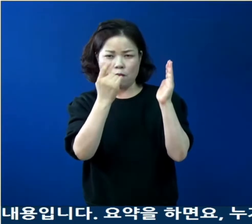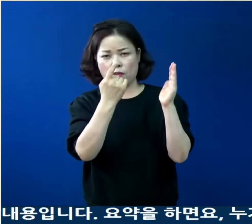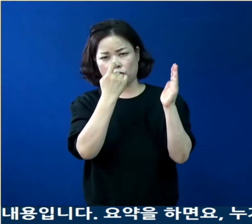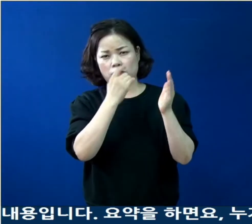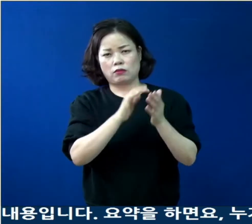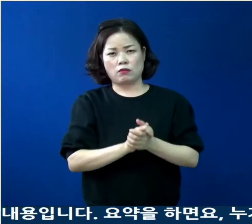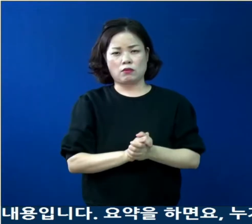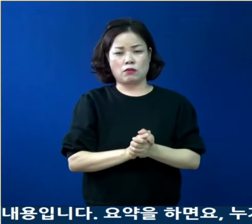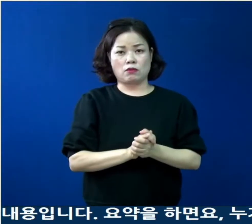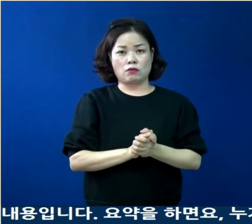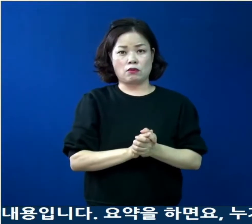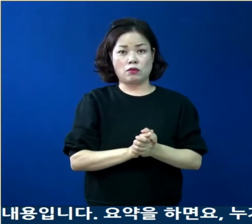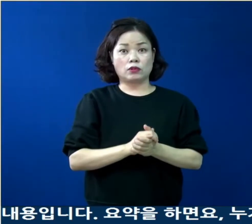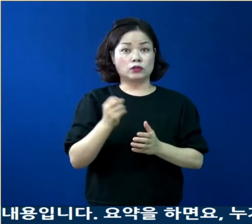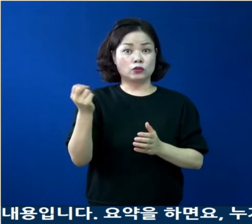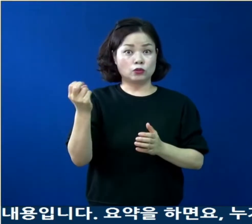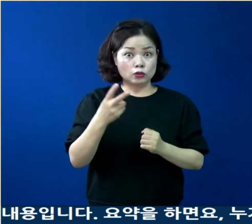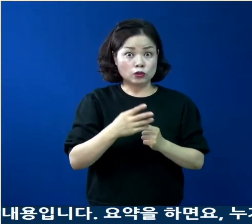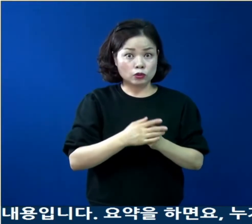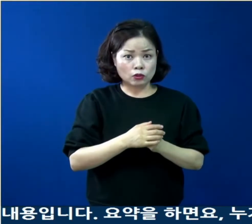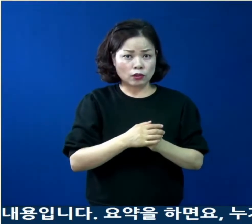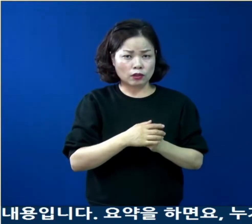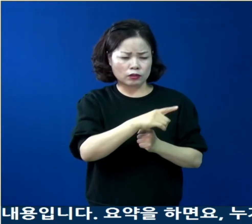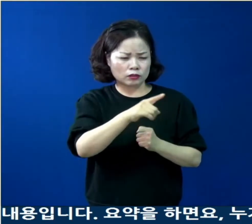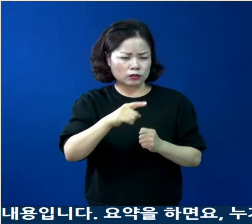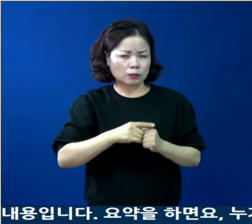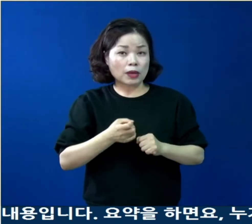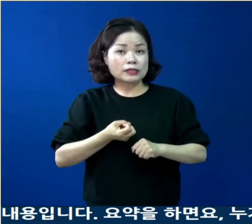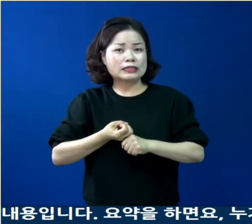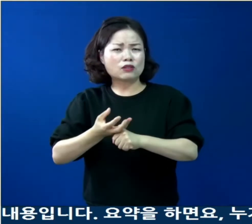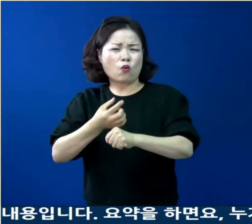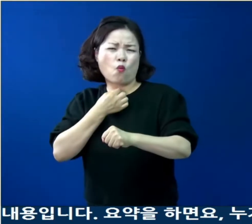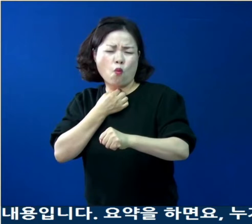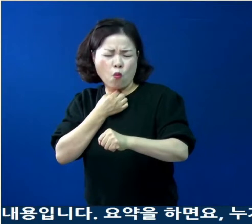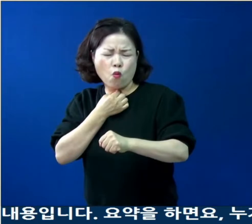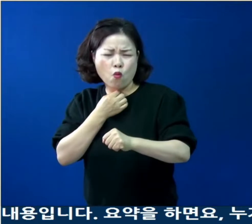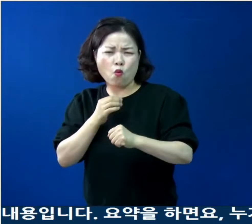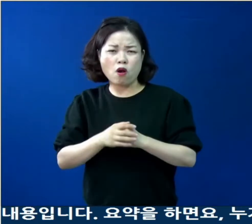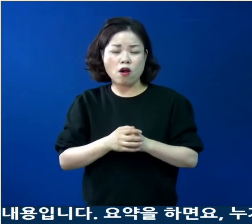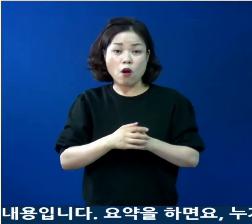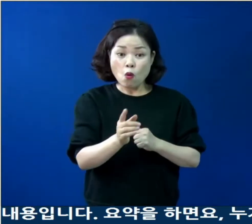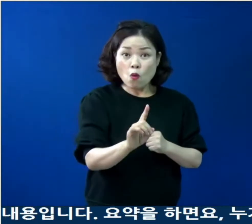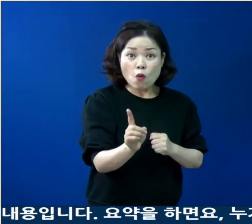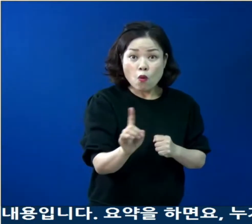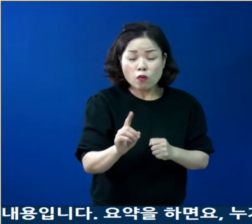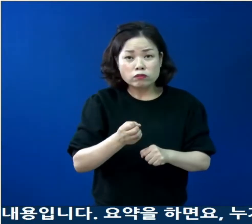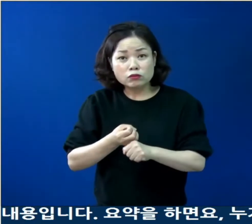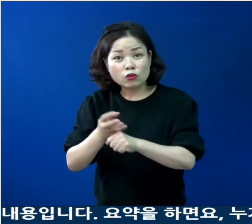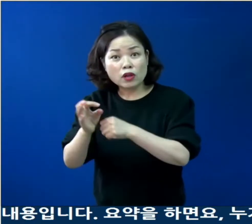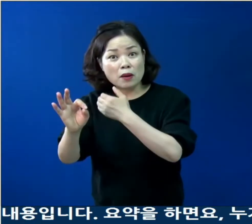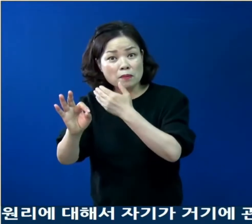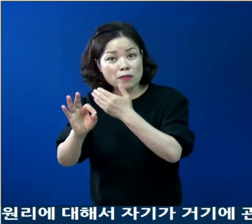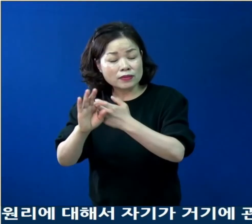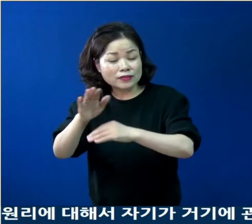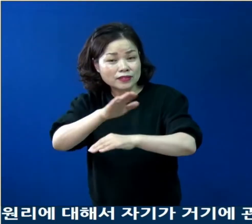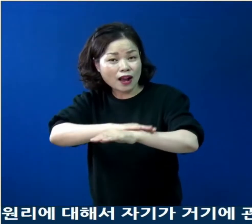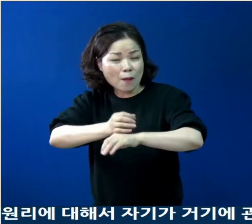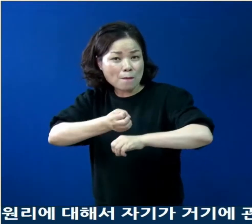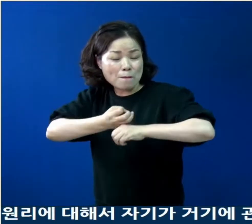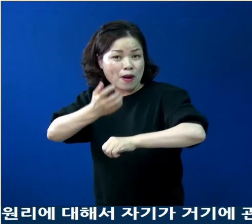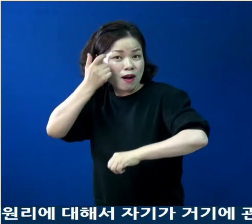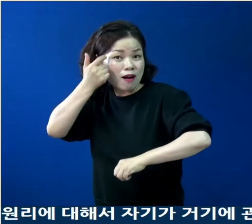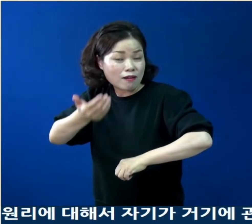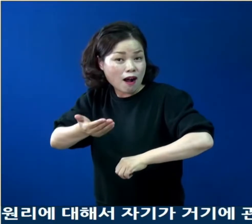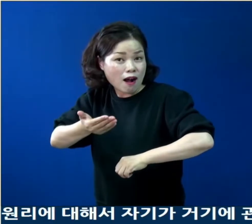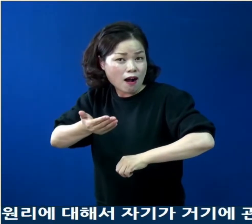겁니다. 그리고 이것을 정말 전해주고 싶어가지고 어떻게 전하면 잘 전할 수